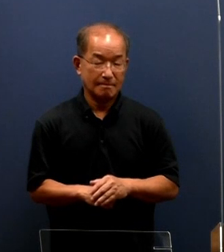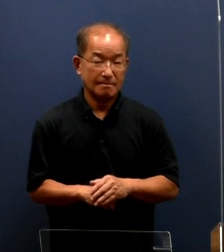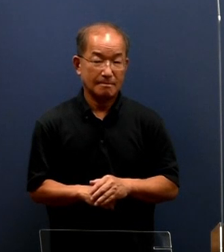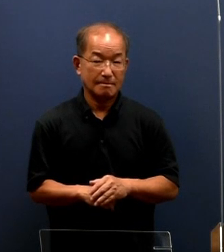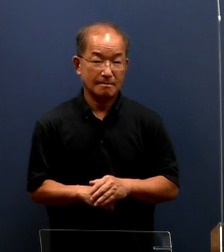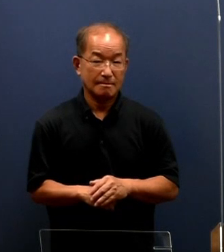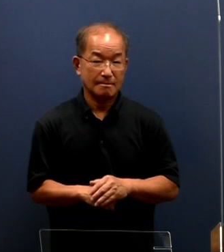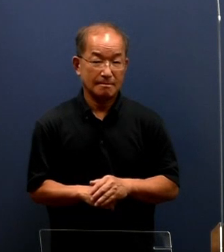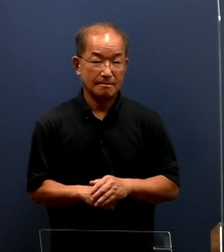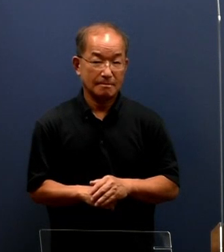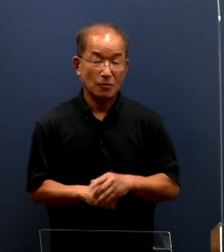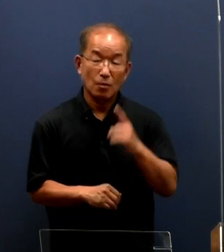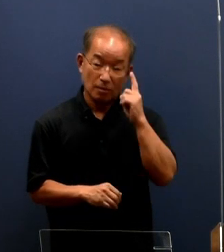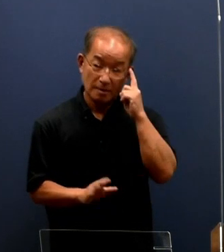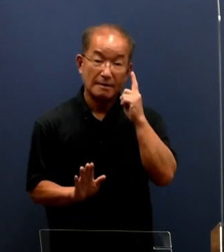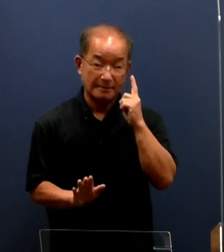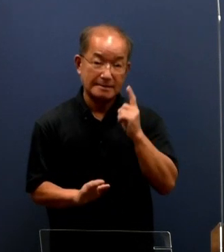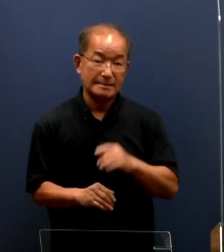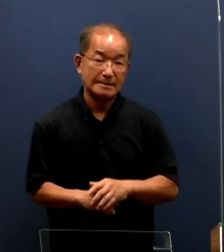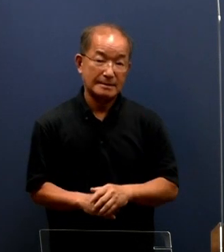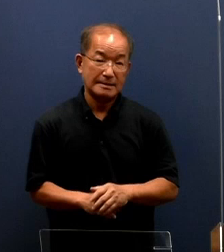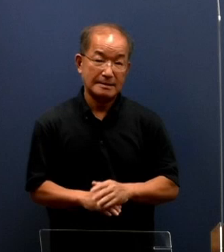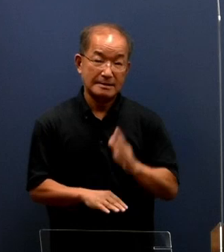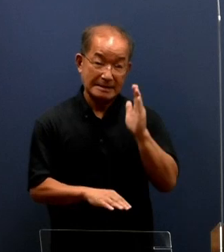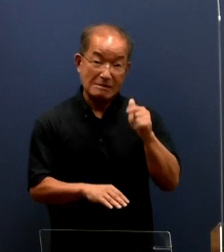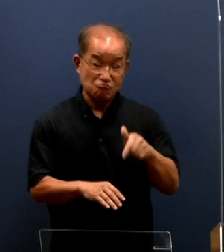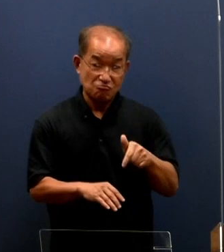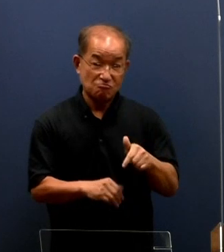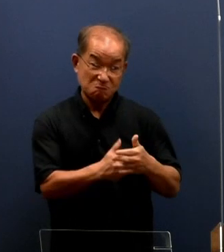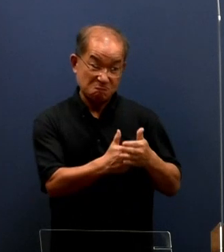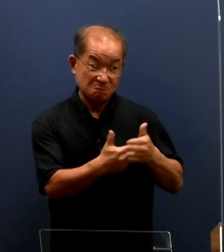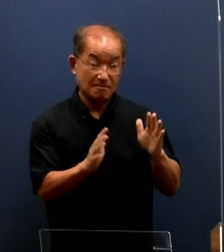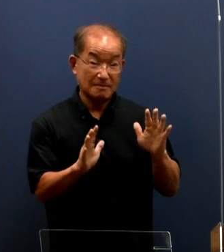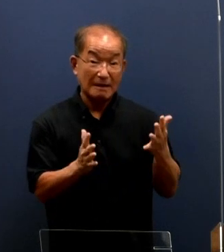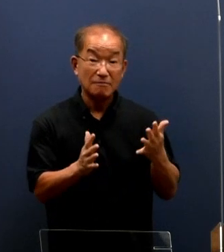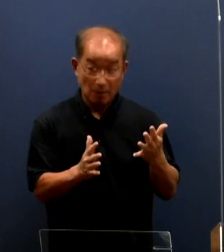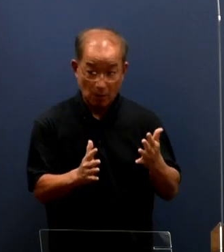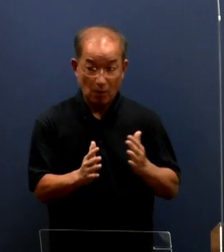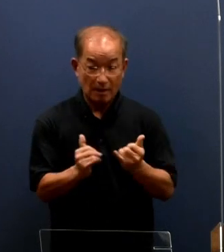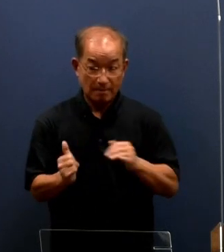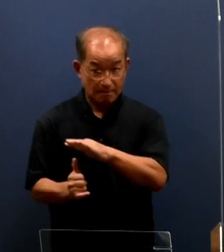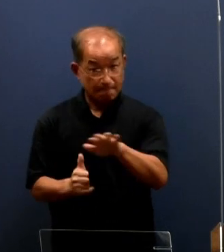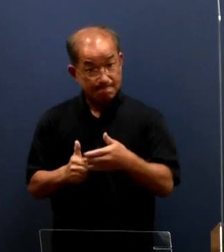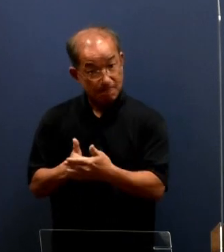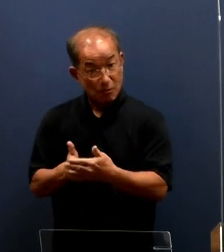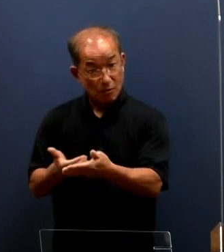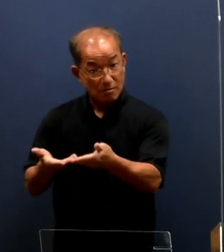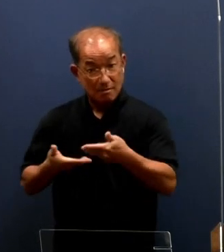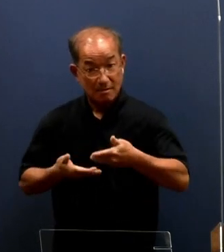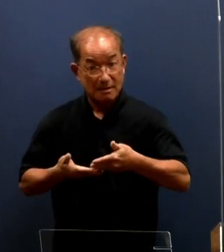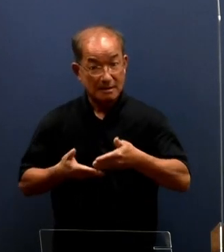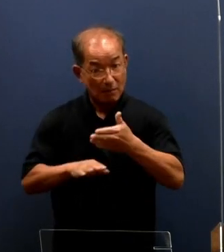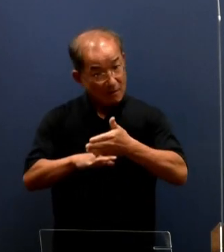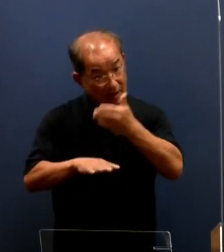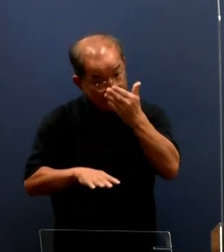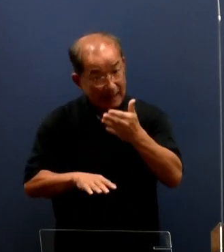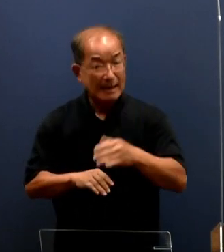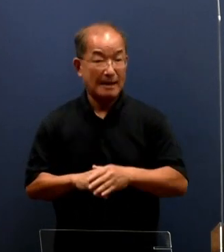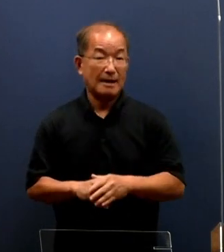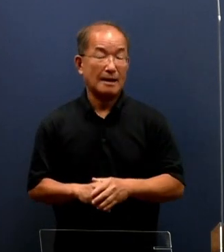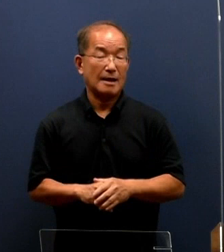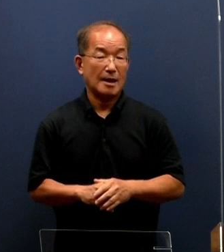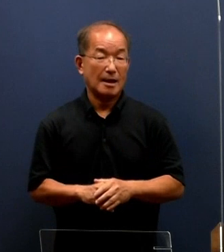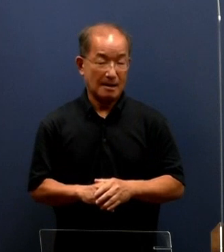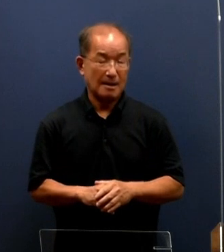逆説的ですけど、政府に頼らずとも県民の皆さんの協力をいただいて、なんとか